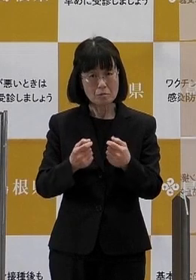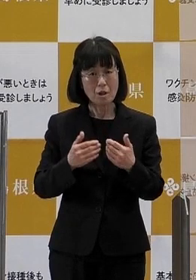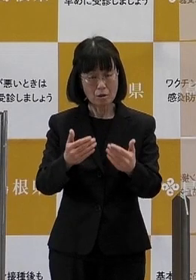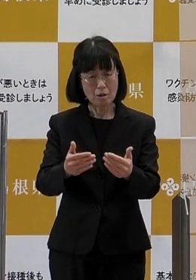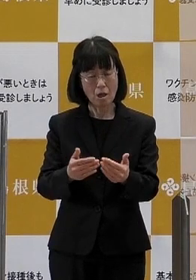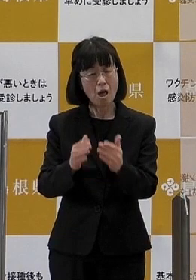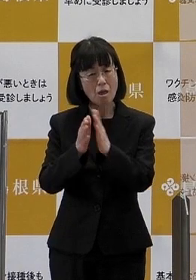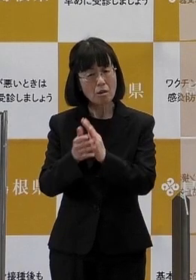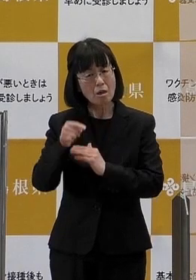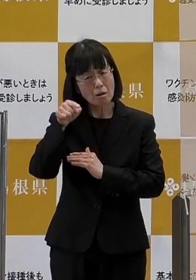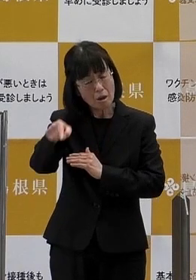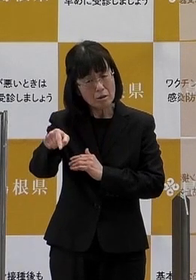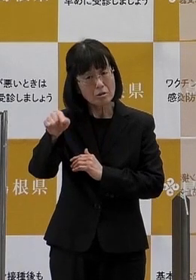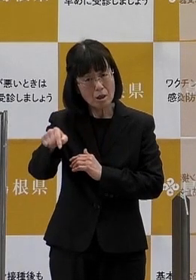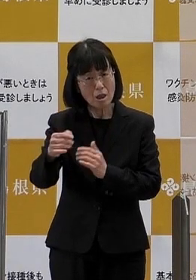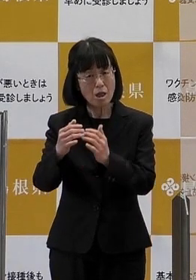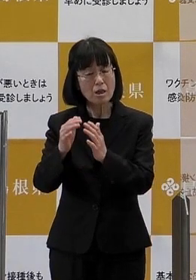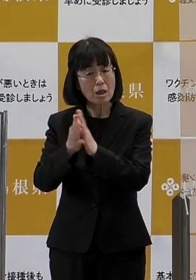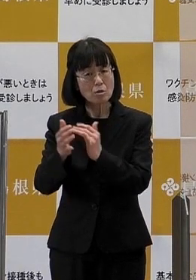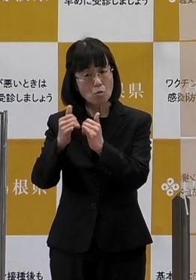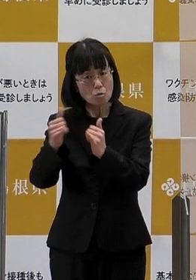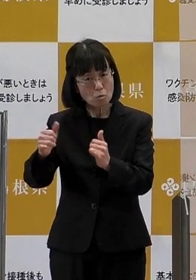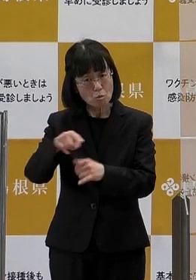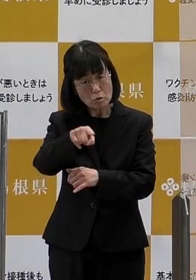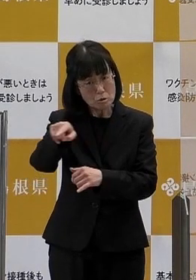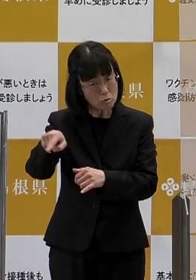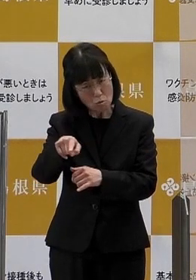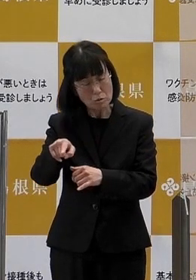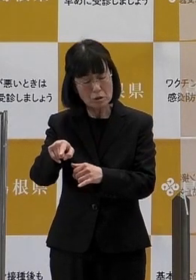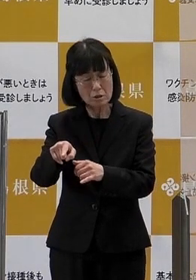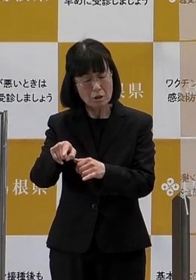県外の方と飲食することについては控えてください。